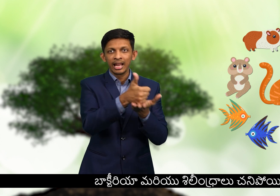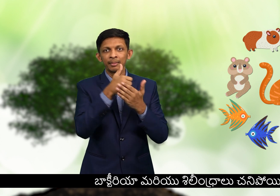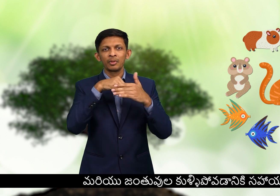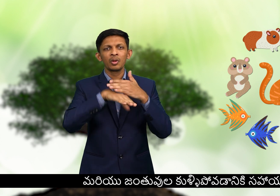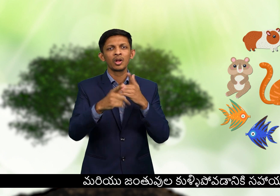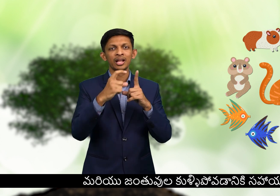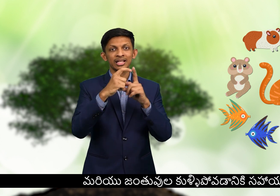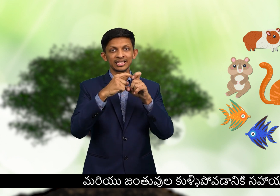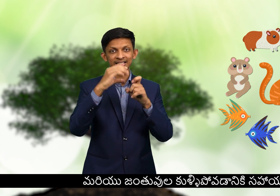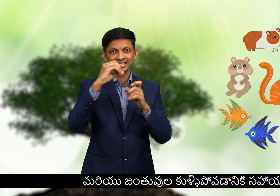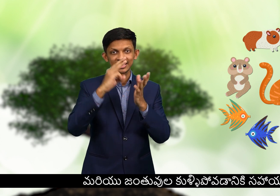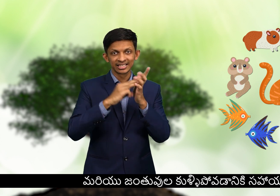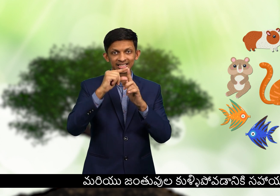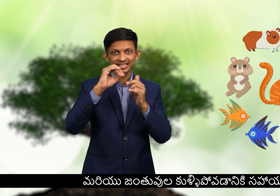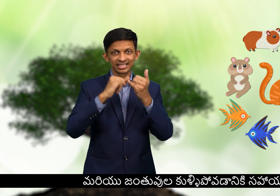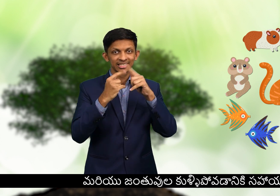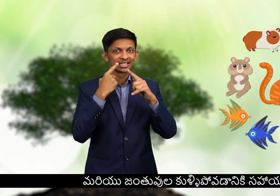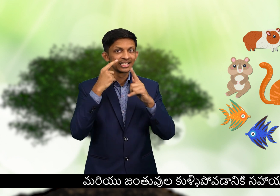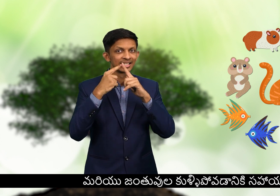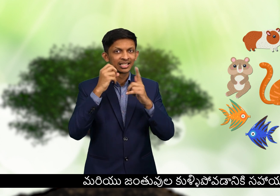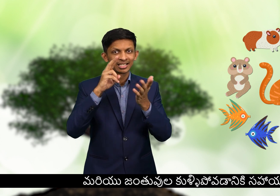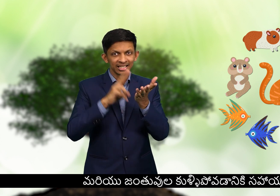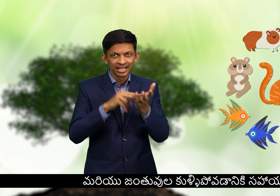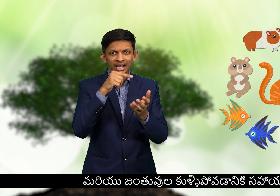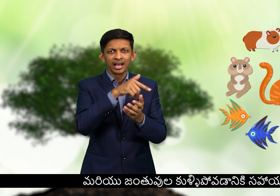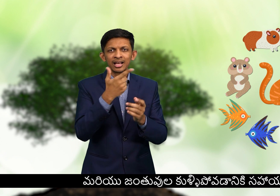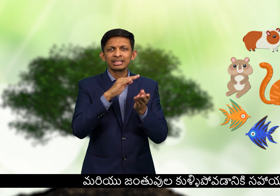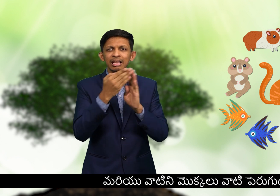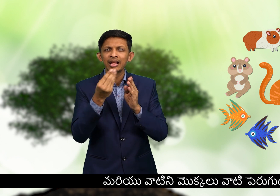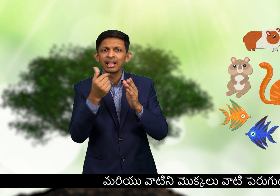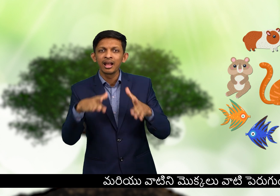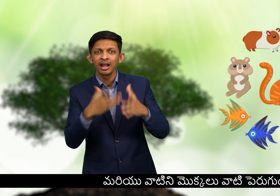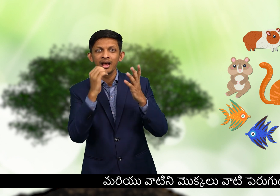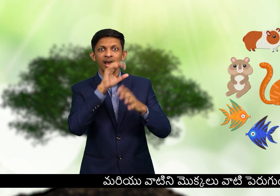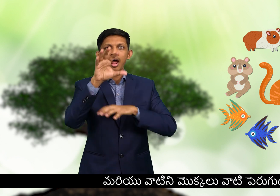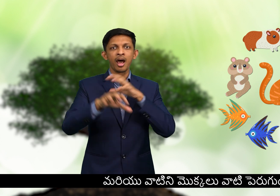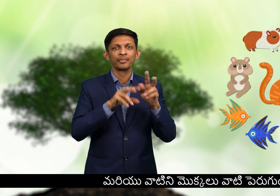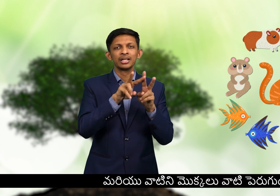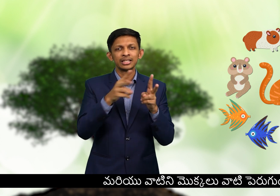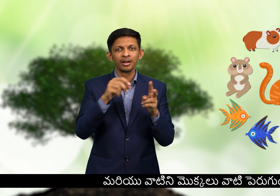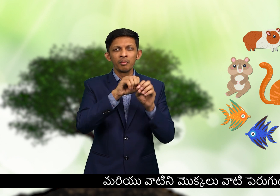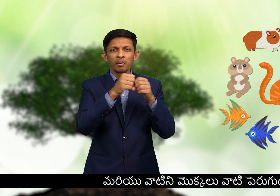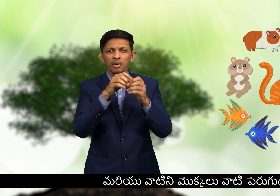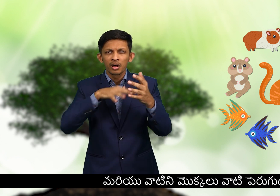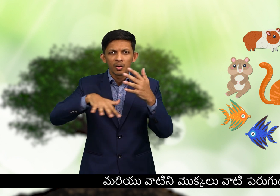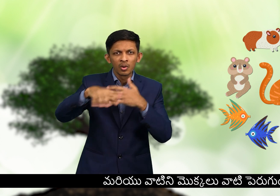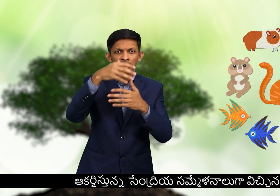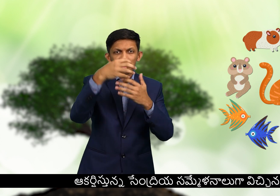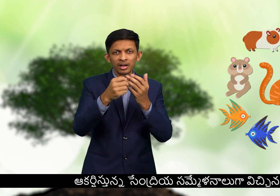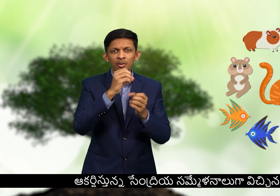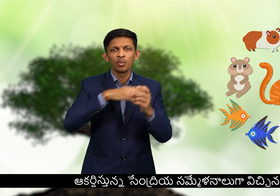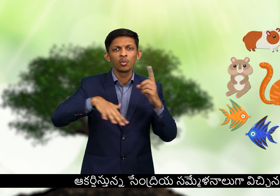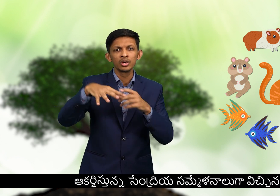చెట్లు మరియు జంతువుల కుళ్ళిపోవడానికి సహాయపడతాయి మరియు వాటిని మొక్కలు వాటి